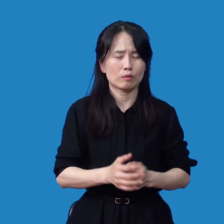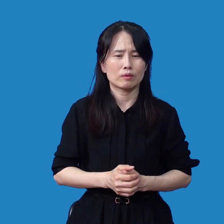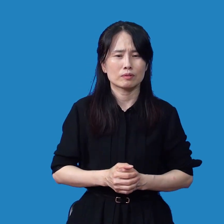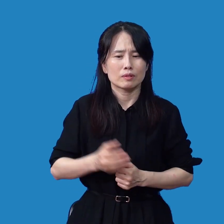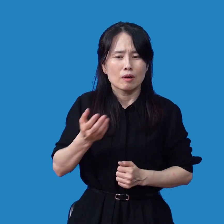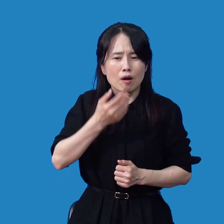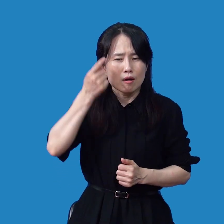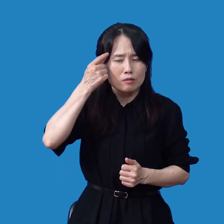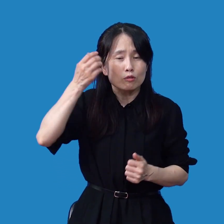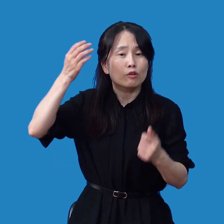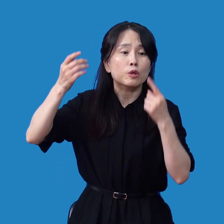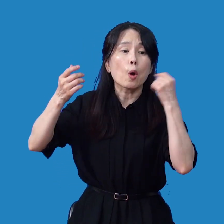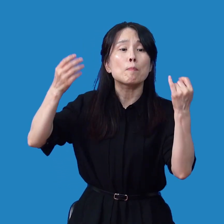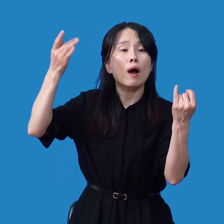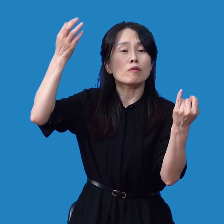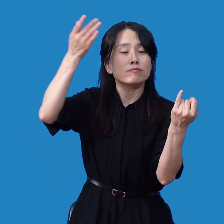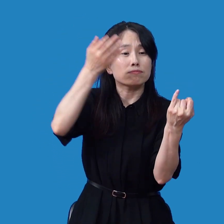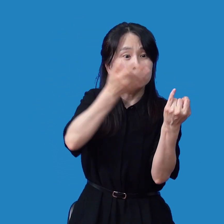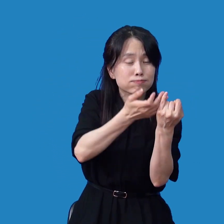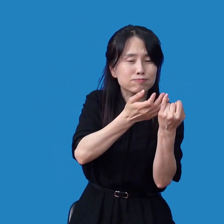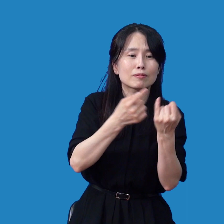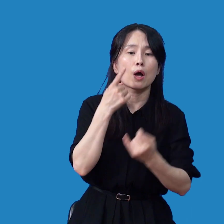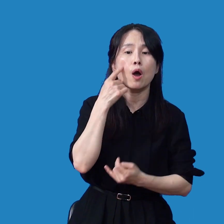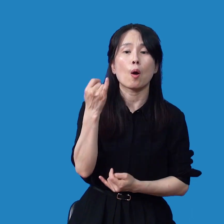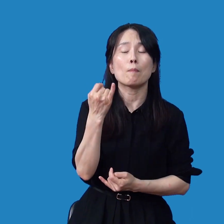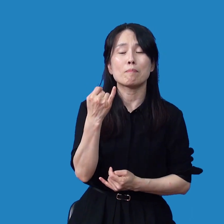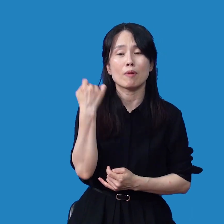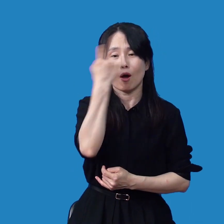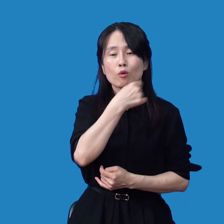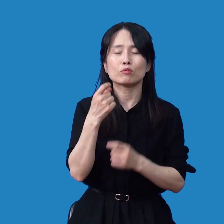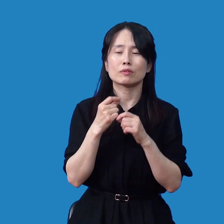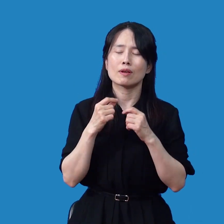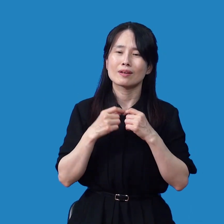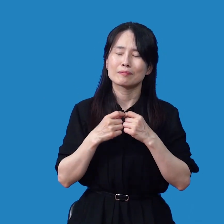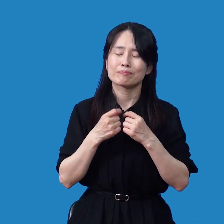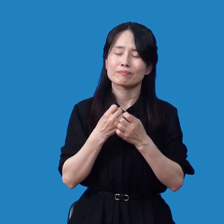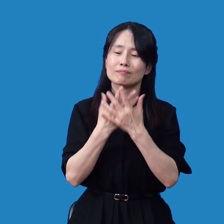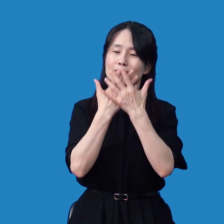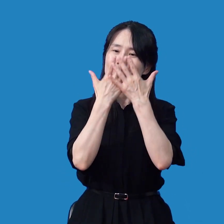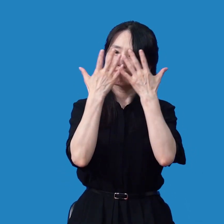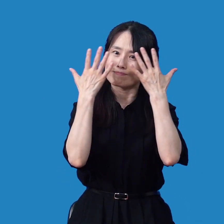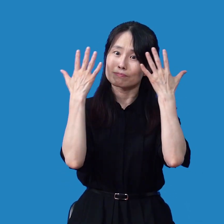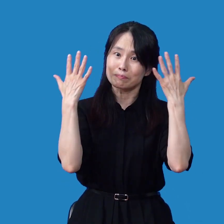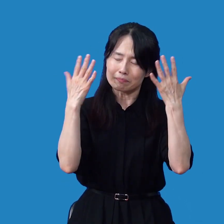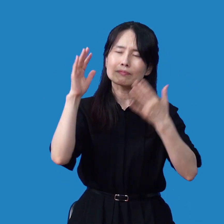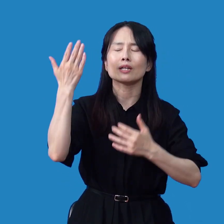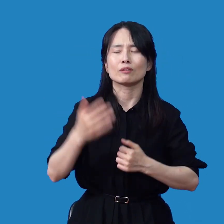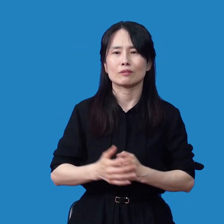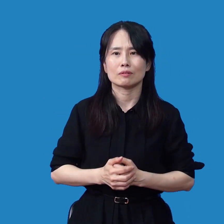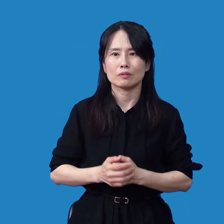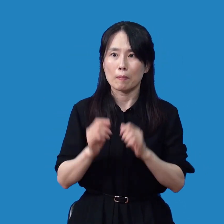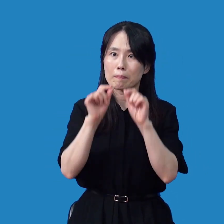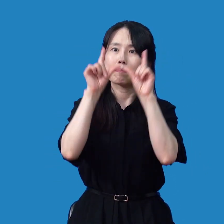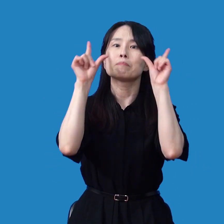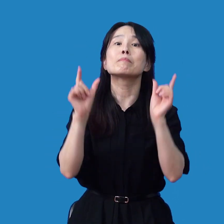성령이 역사했습니다. 엄마의 얼굴에 평안이 살아났습니다. 말귀를 알아들은 것이죠.